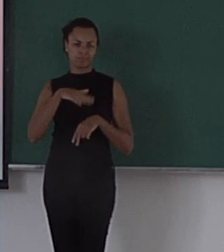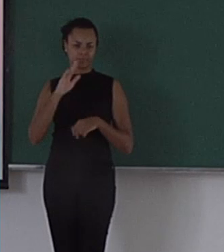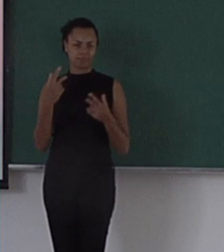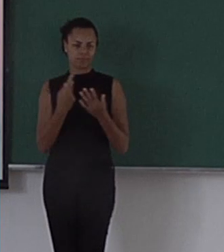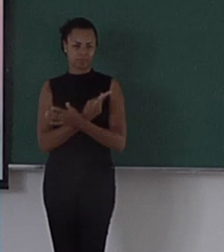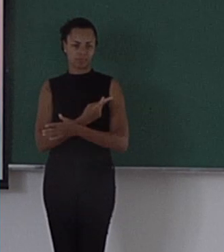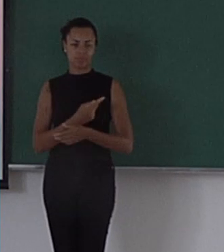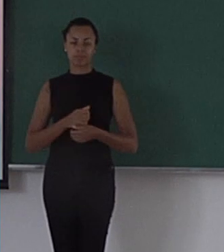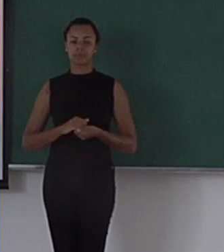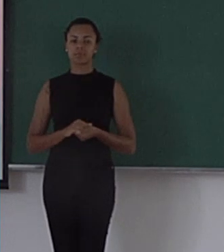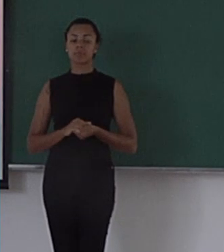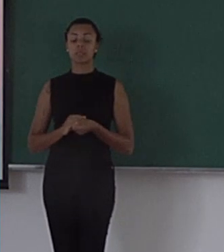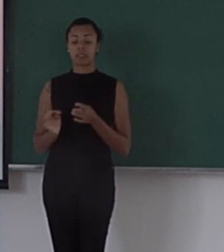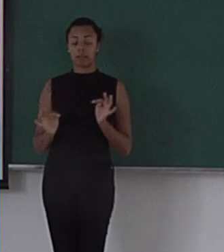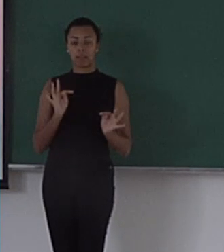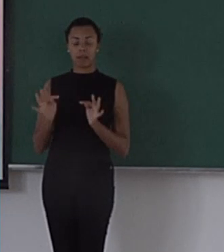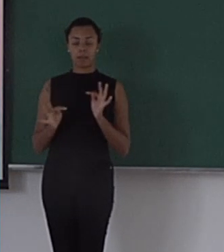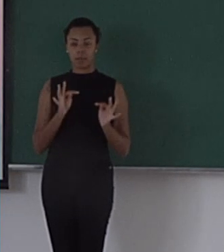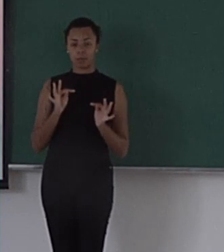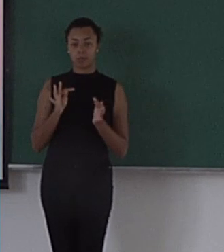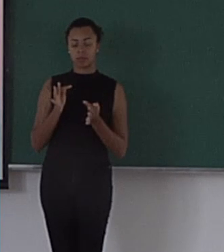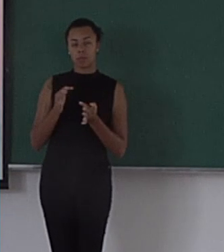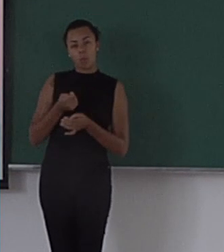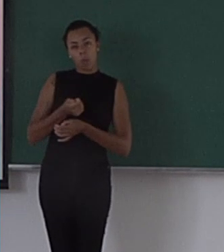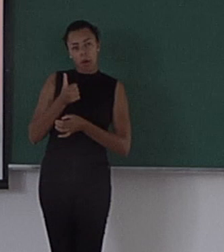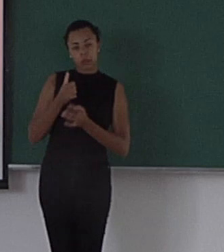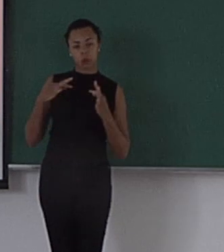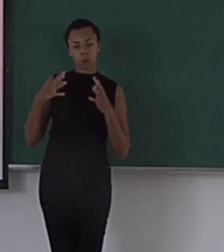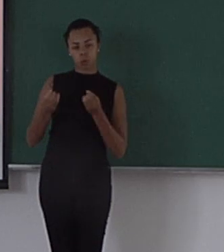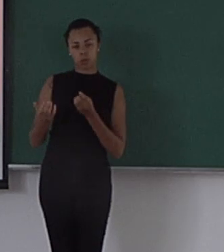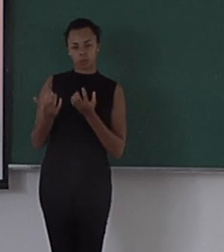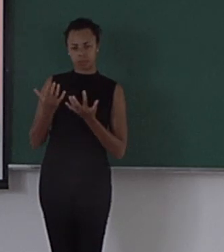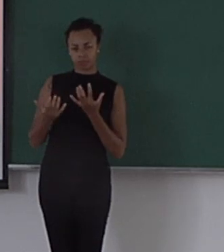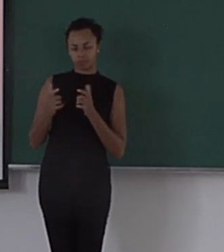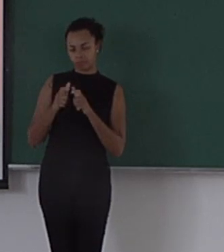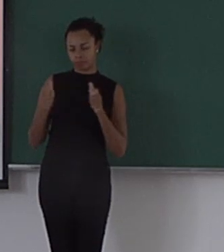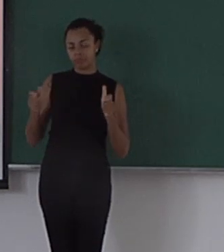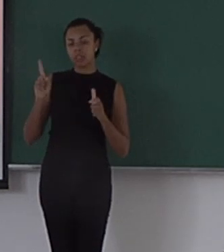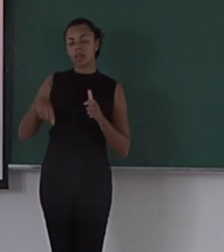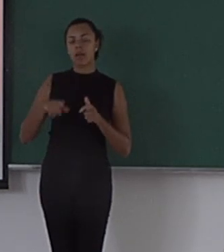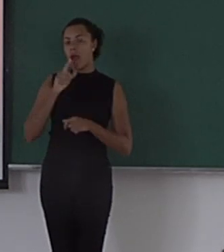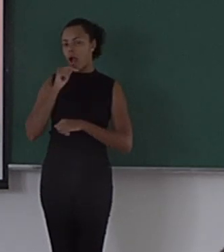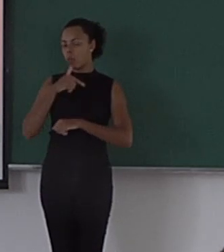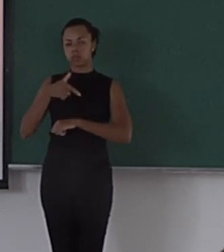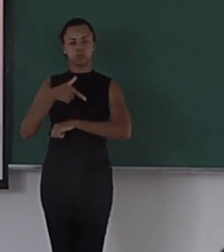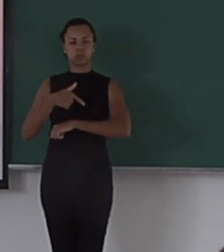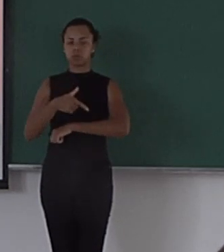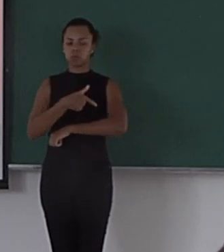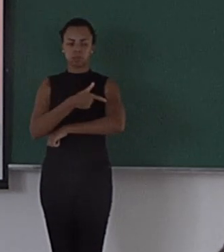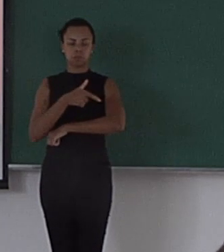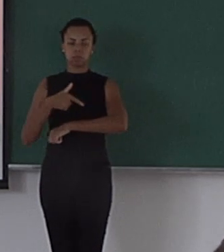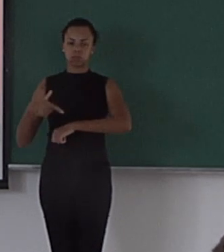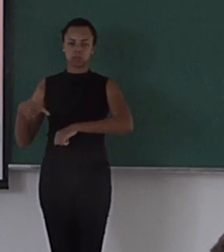tá? O tratamento inicial de quase todas as queimaduras consiste em lavar a região